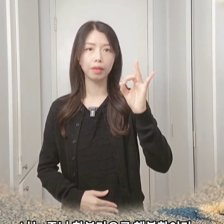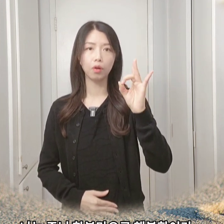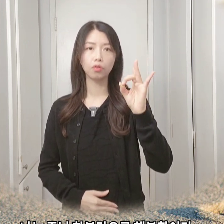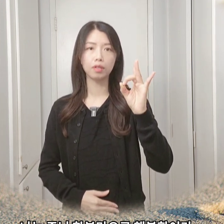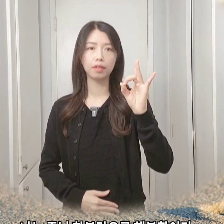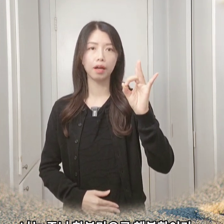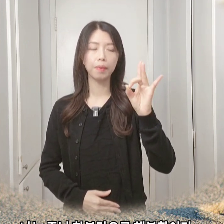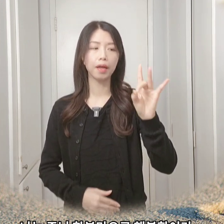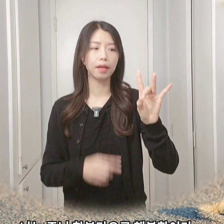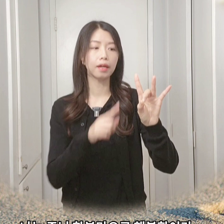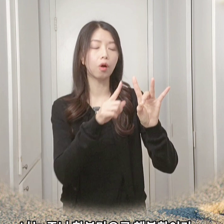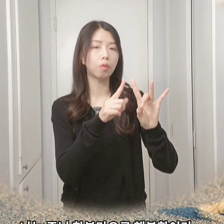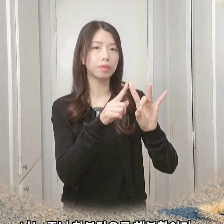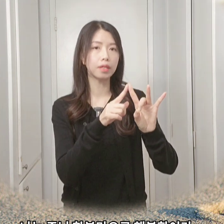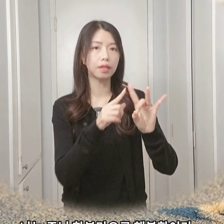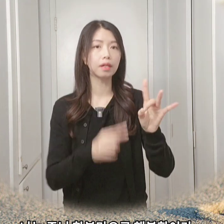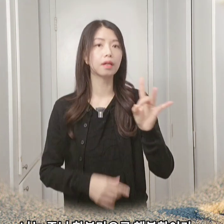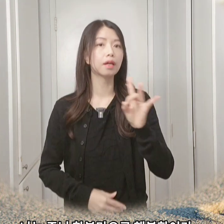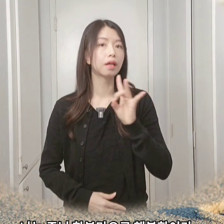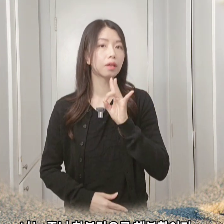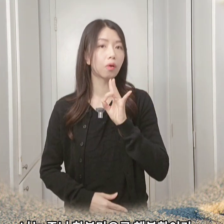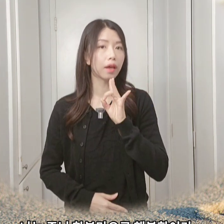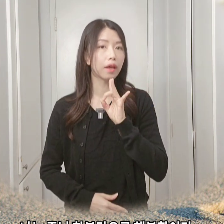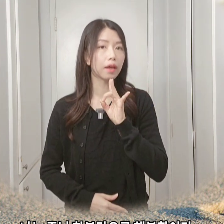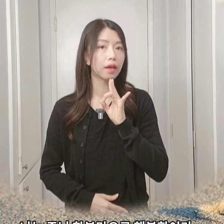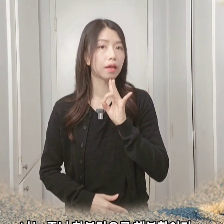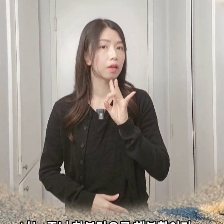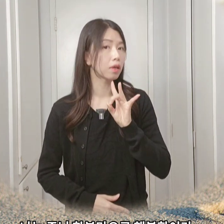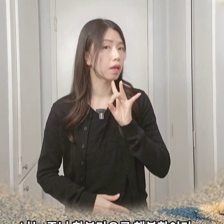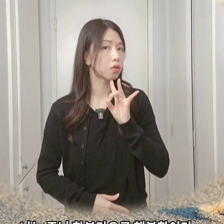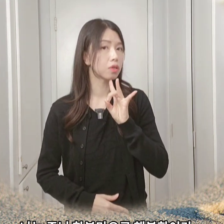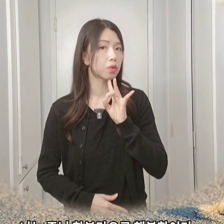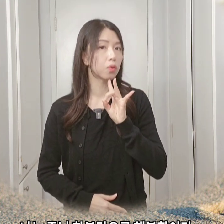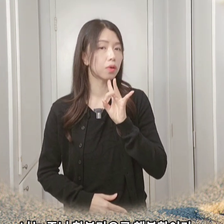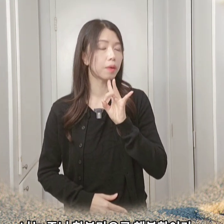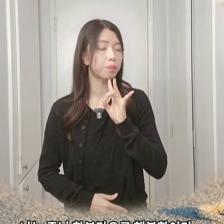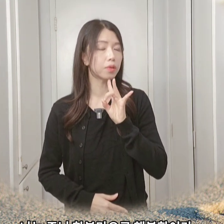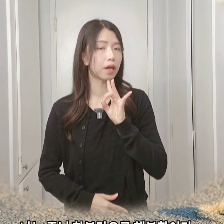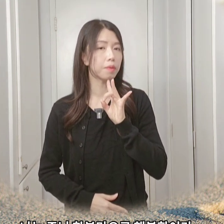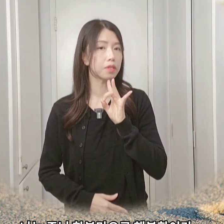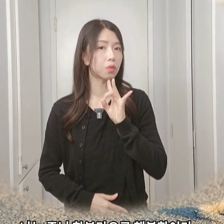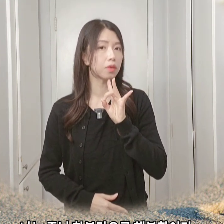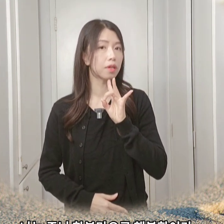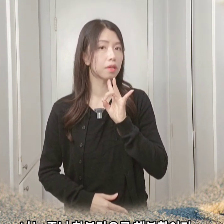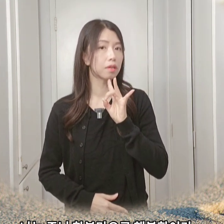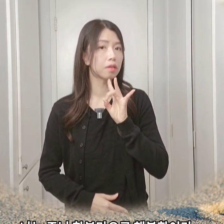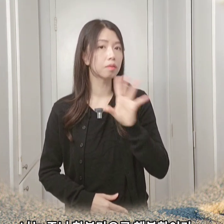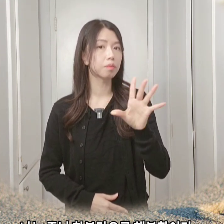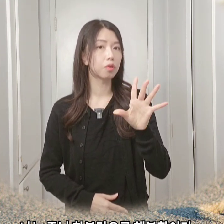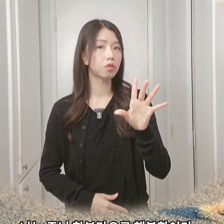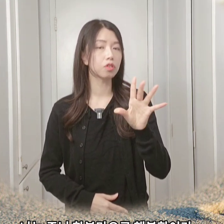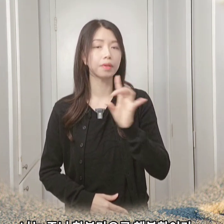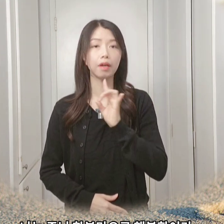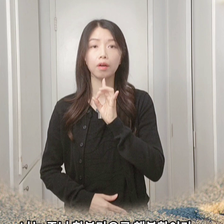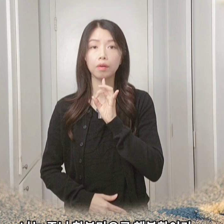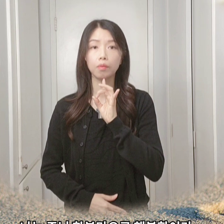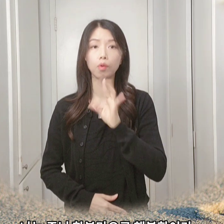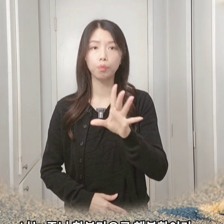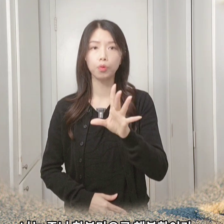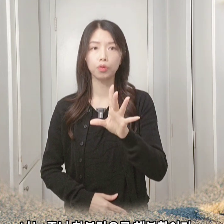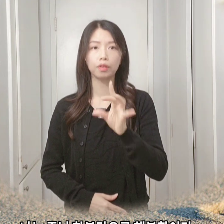동그랗게 만들어 주신 다음에 이 검지를 턱에 이렇게 대주시고 앞으로 나가면서 손을 풀어주시면